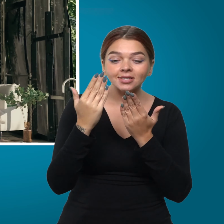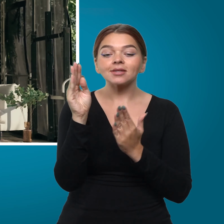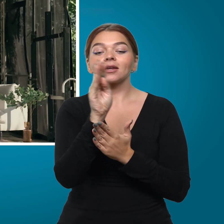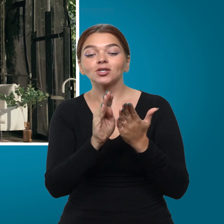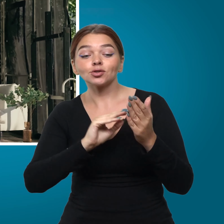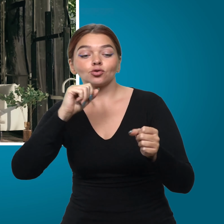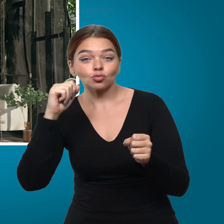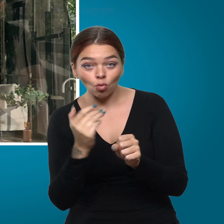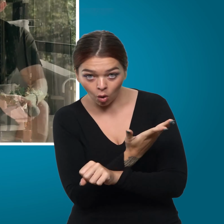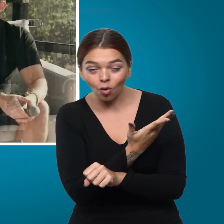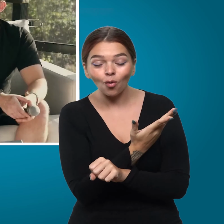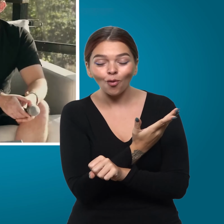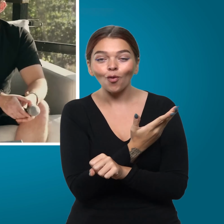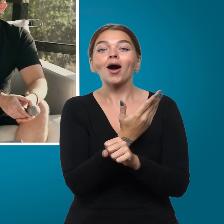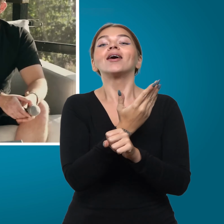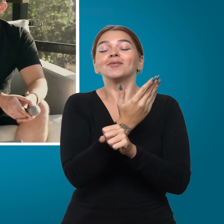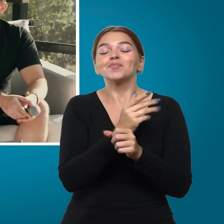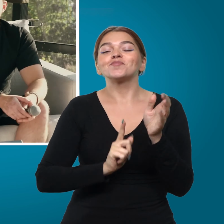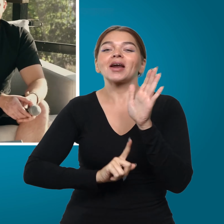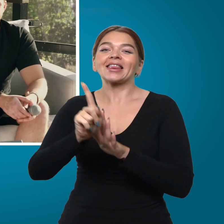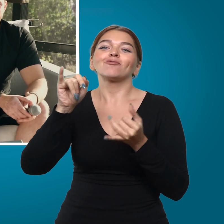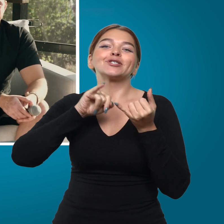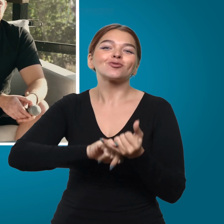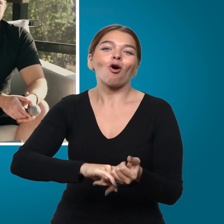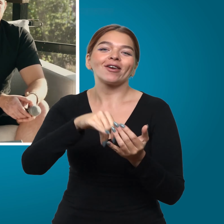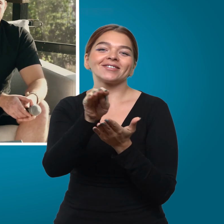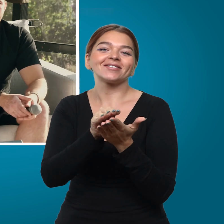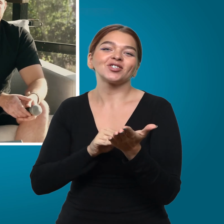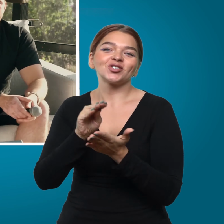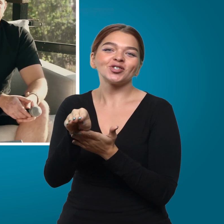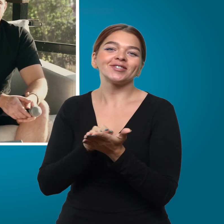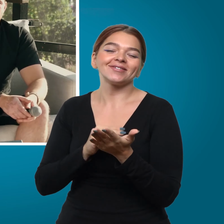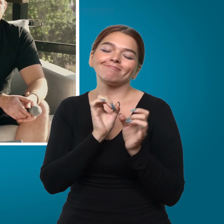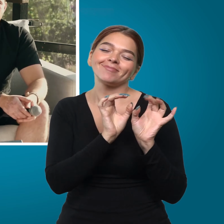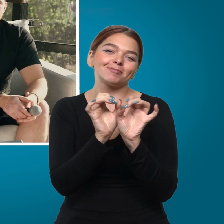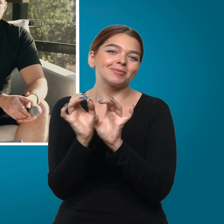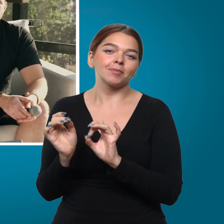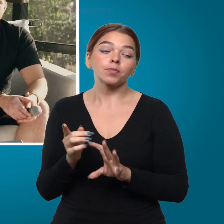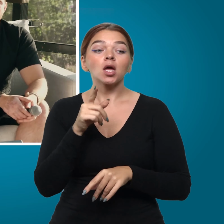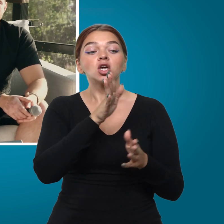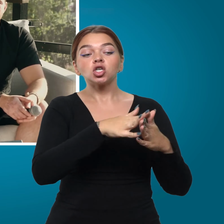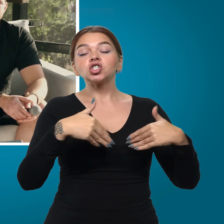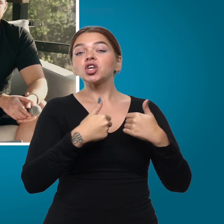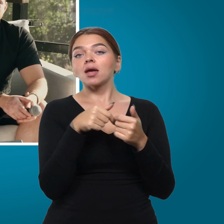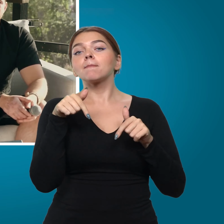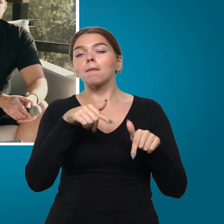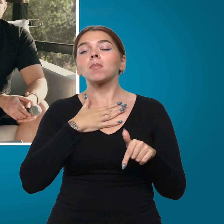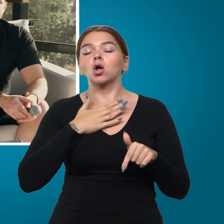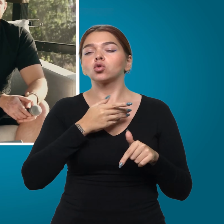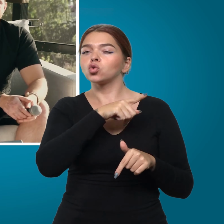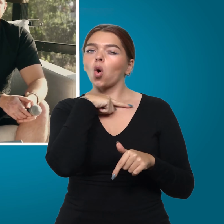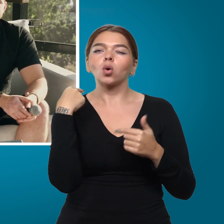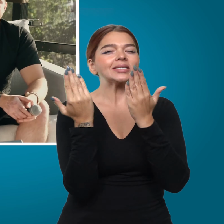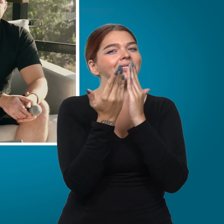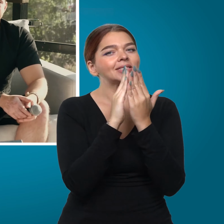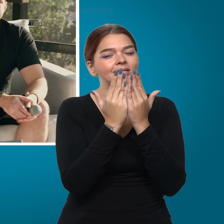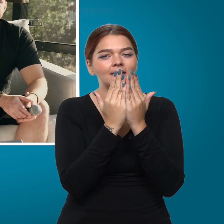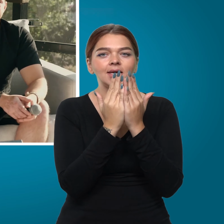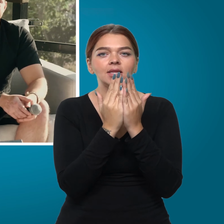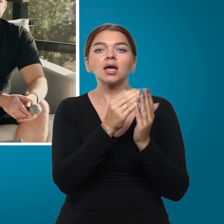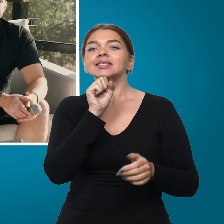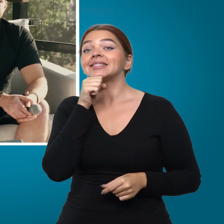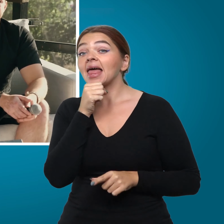Aš turbūt jau, kai išmokau skaityti, rašyti, pradėjau rašyti vairias istorijas. Gal tai lėmė, kad